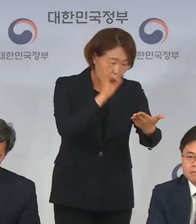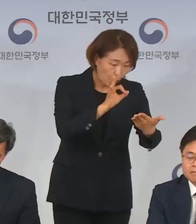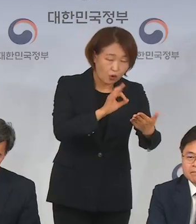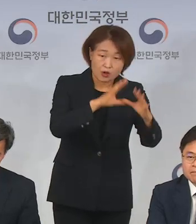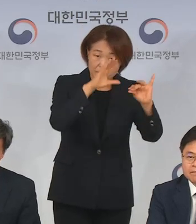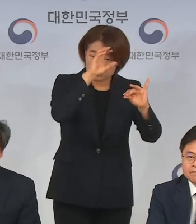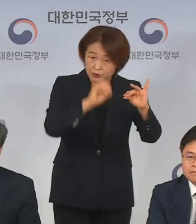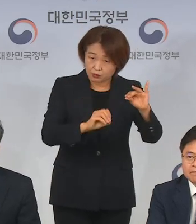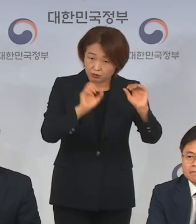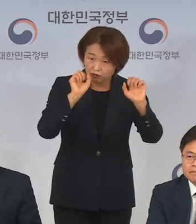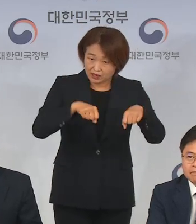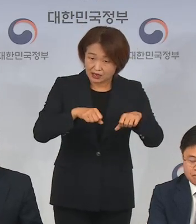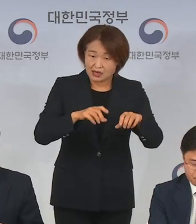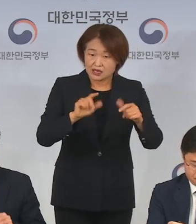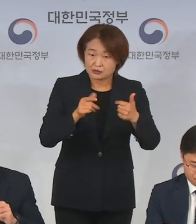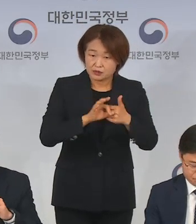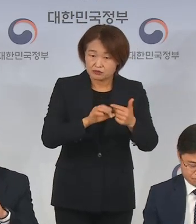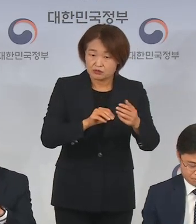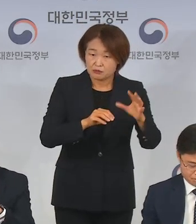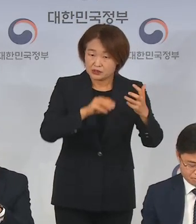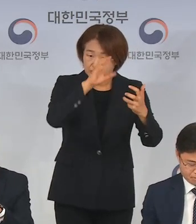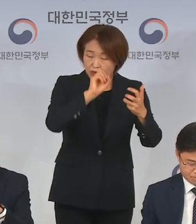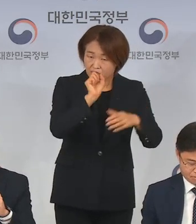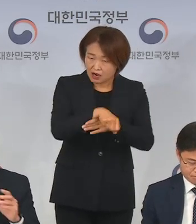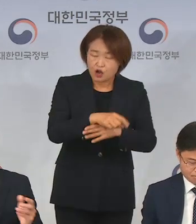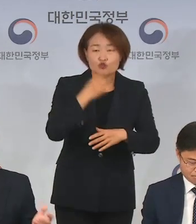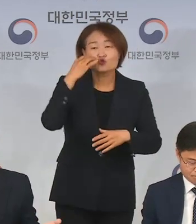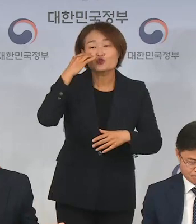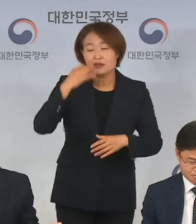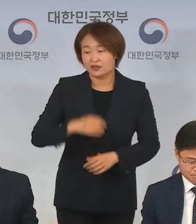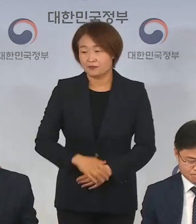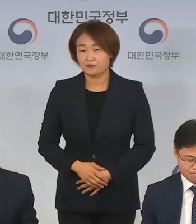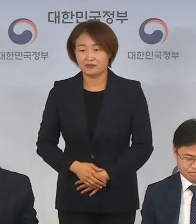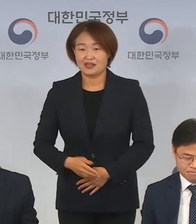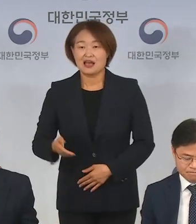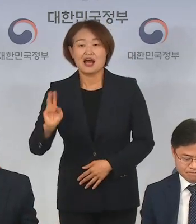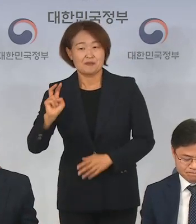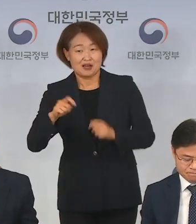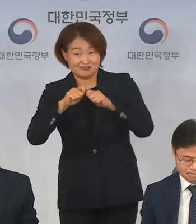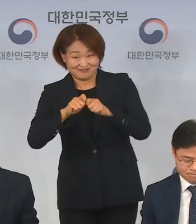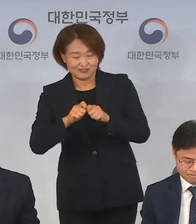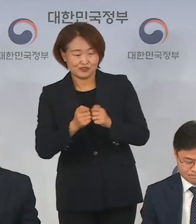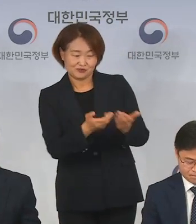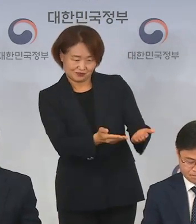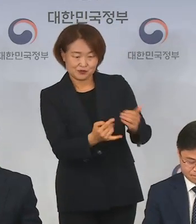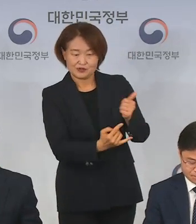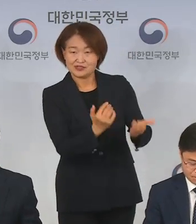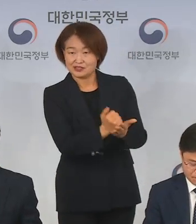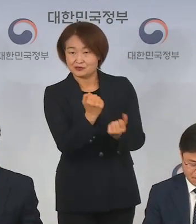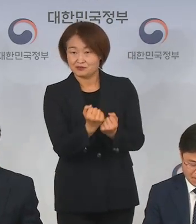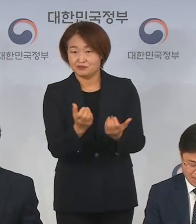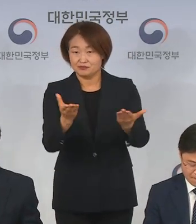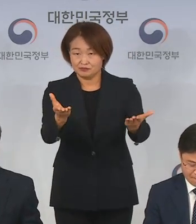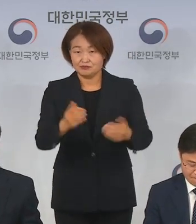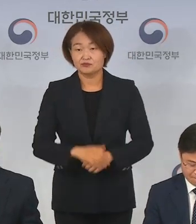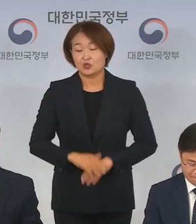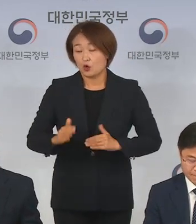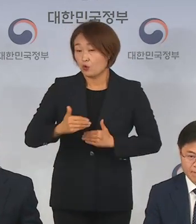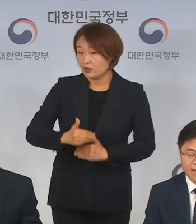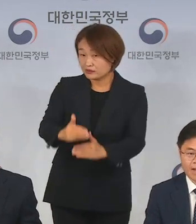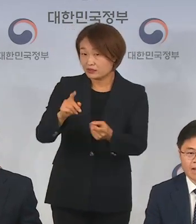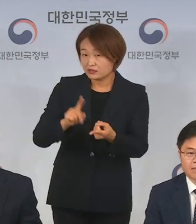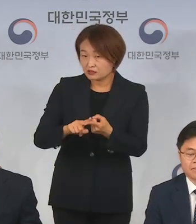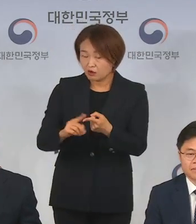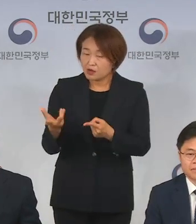감사하겠습니다. 그 구체적으로 보는 부분은 아마 위원장께서 설명을 드릴 것이고요. 그 협의 과정에서 어느